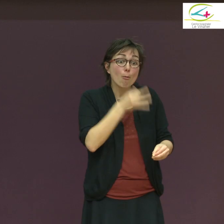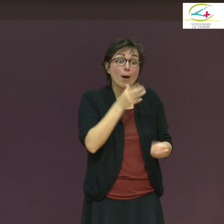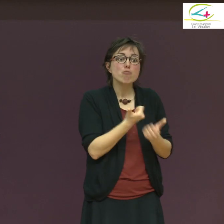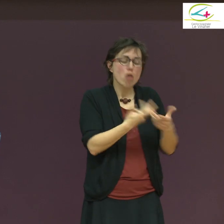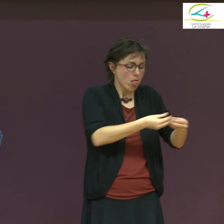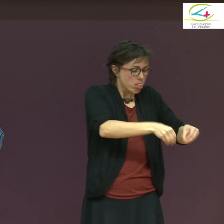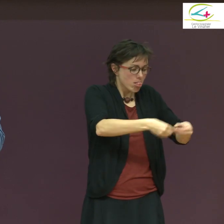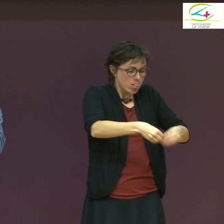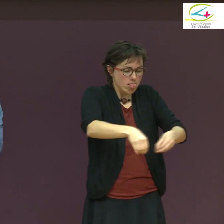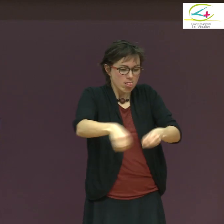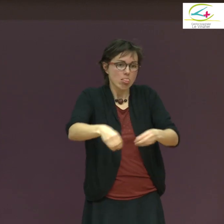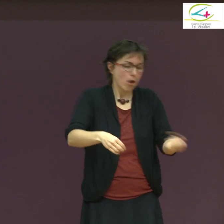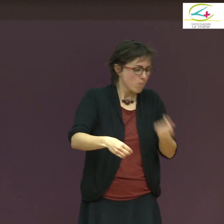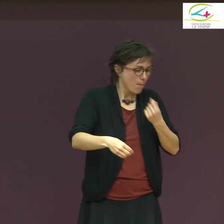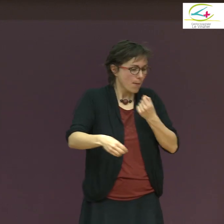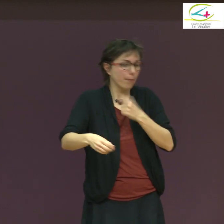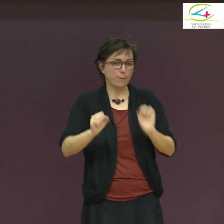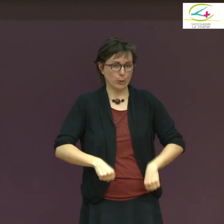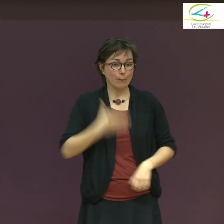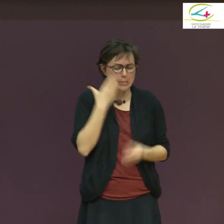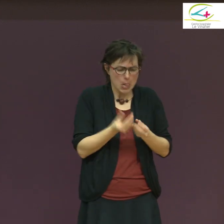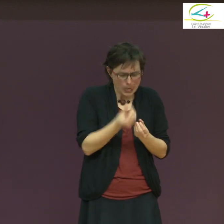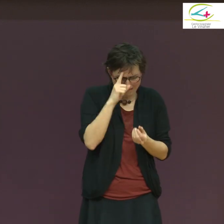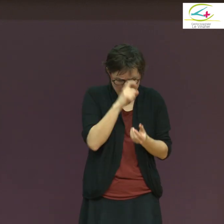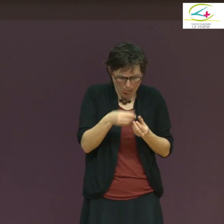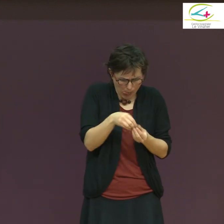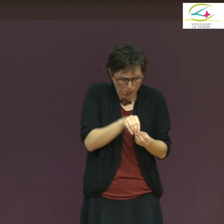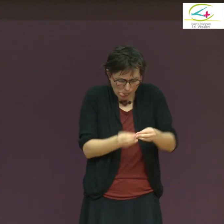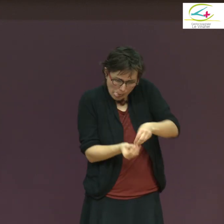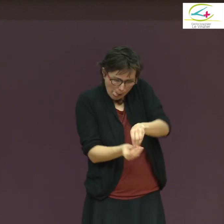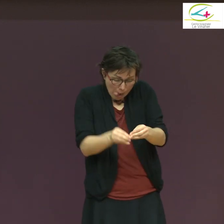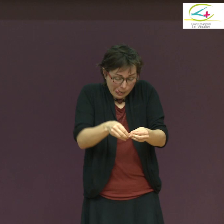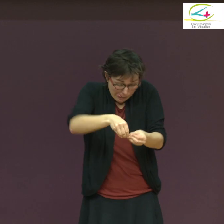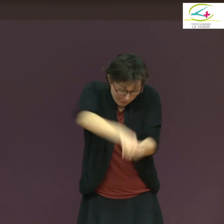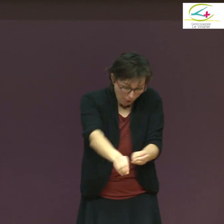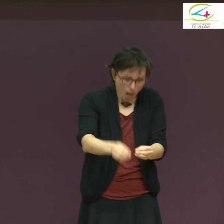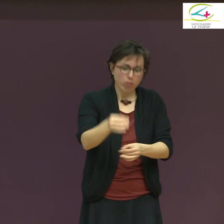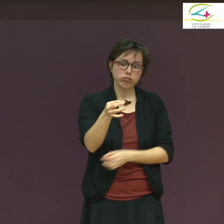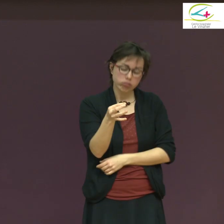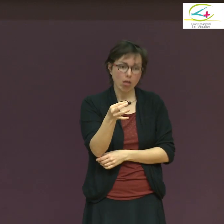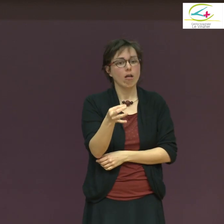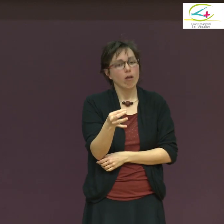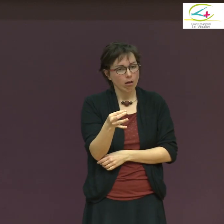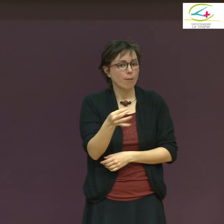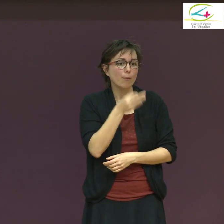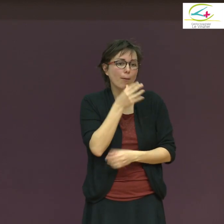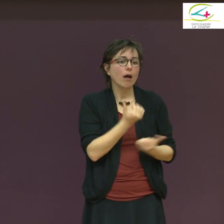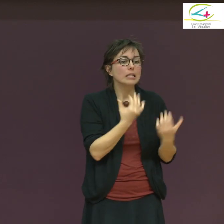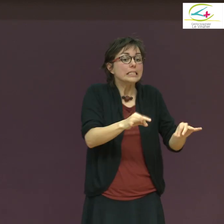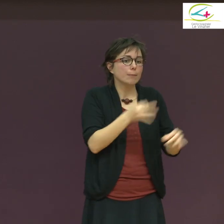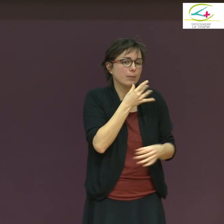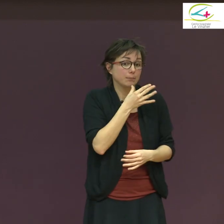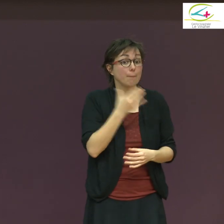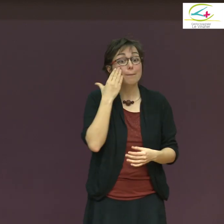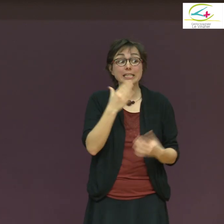voyez, avant qu'on vous découvre. C'est vraiment des choses qui sont. Qui ont l'air de rien. Hein. Alors, ce qu'il y a, c'est que si les médicaments arrivent en gros pot comme aux États-Unis,